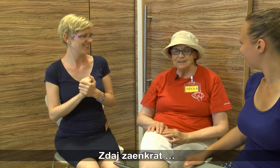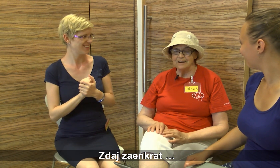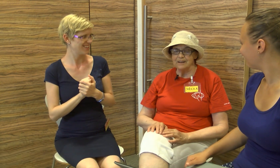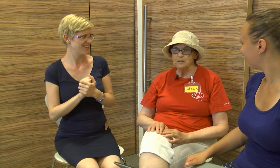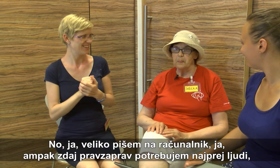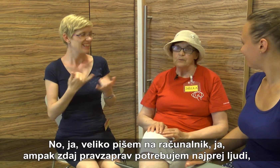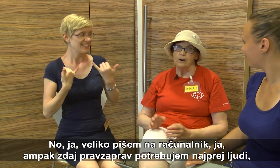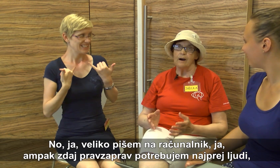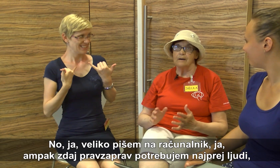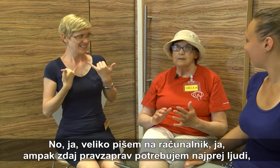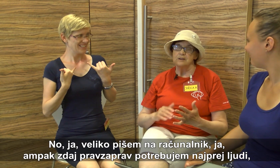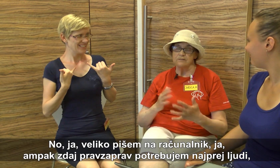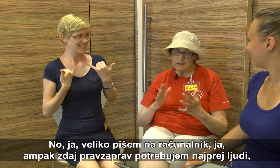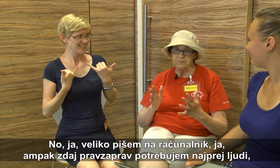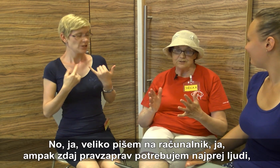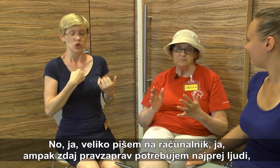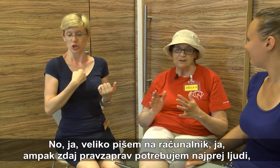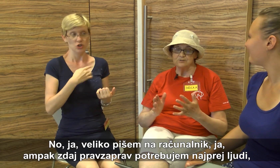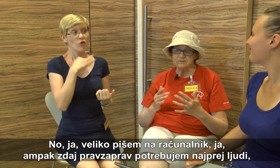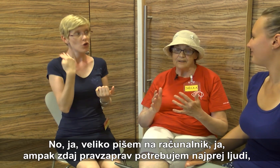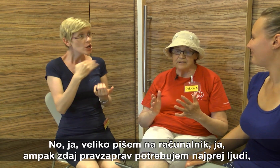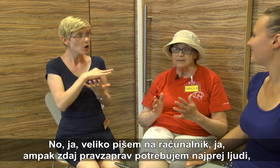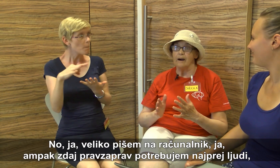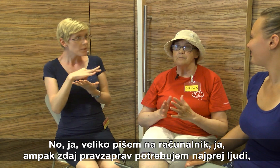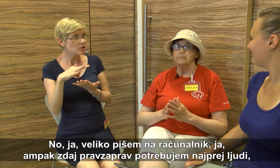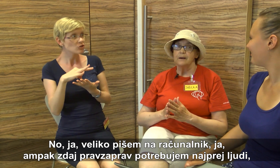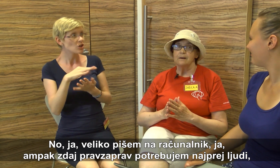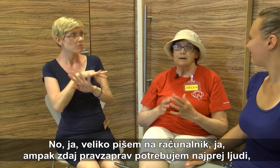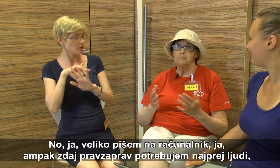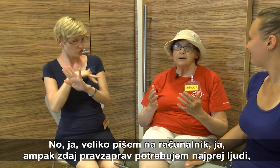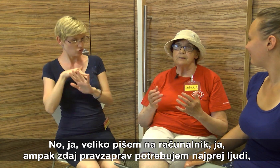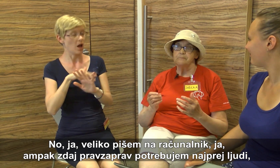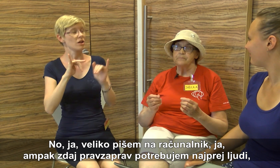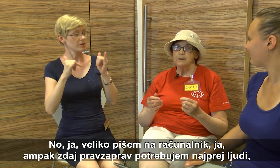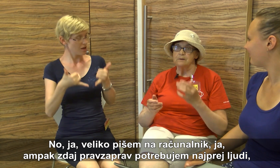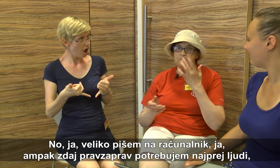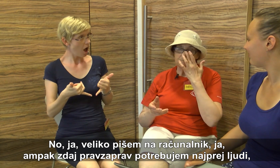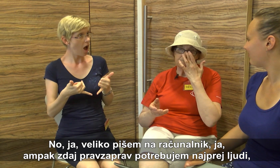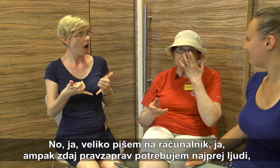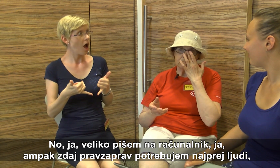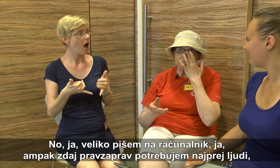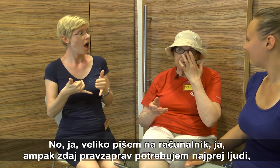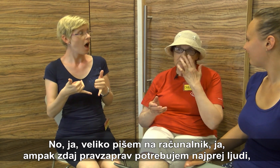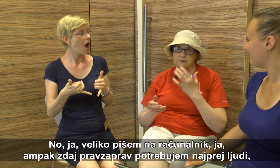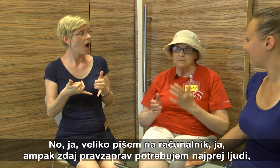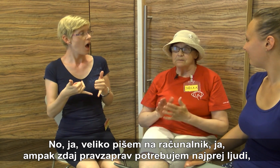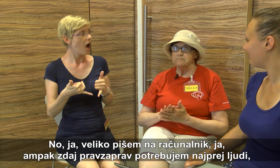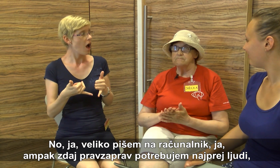Zdaj le zaenkrat, no ja, jaz veliko pišem na računalnik, ja, ampak